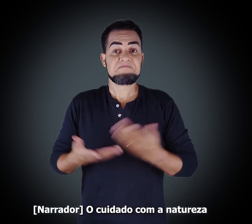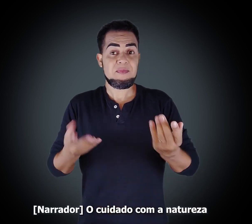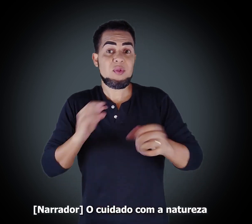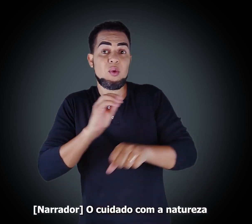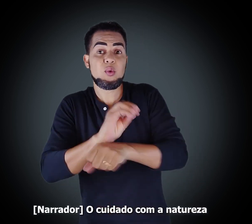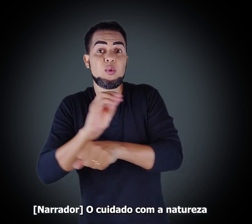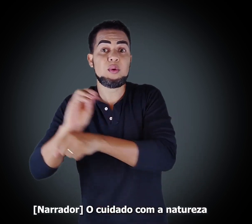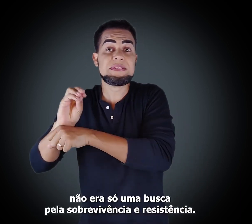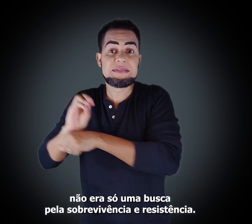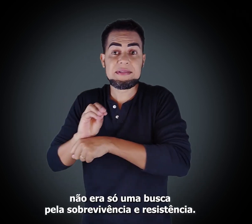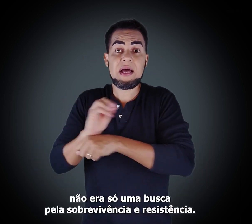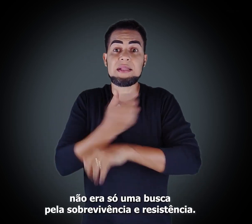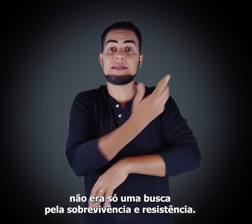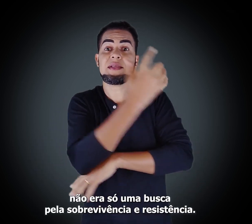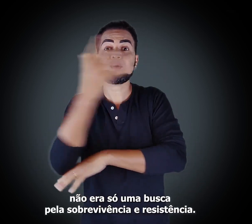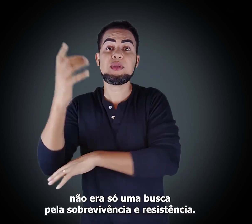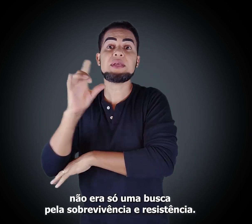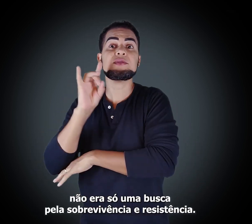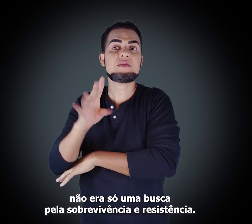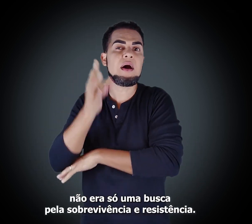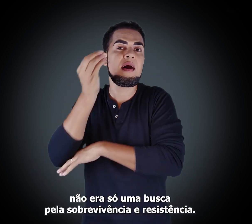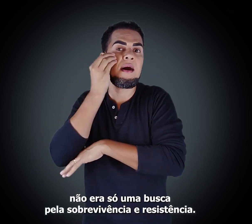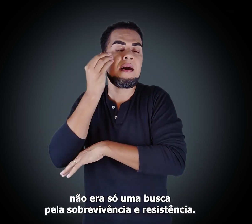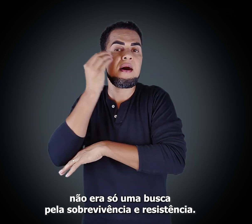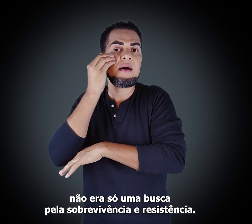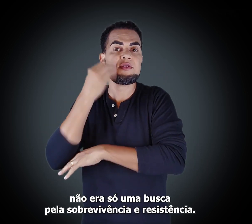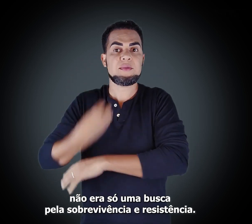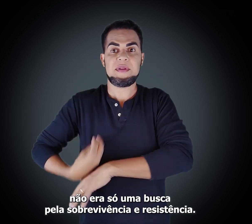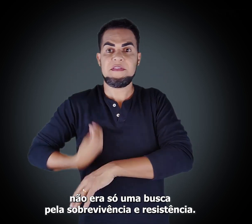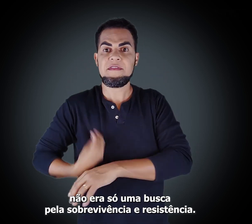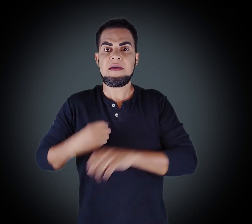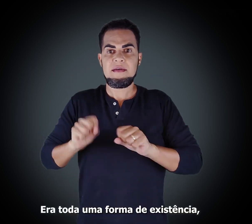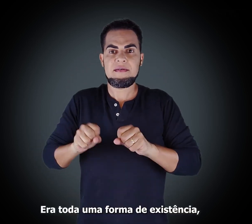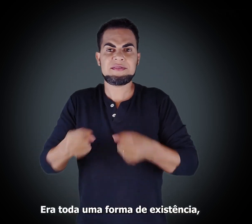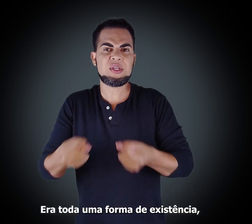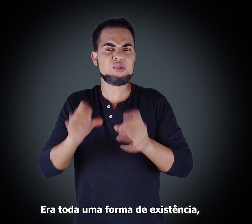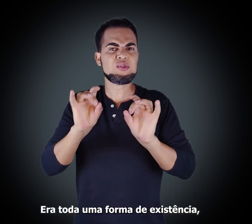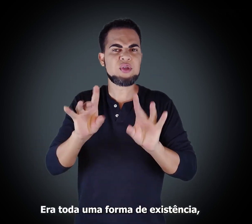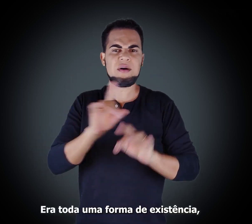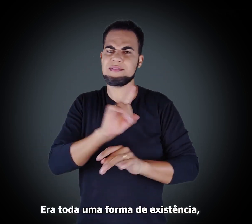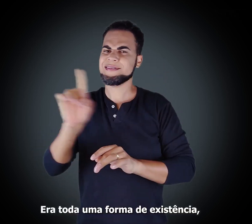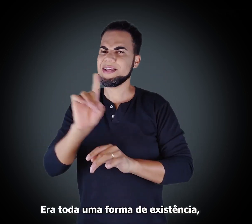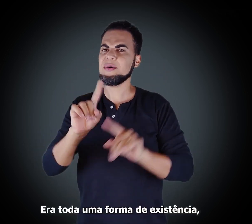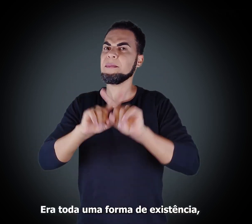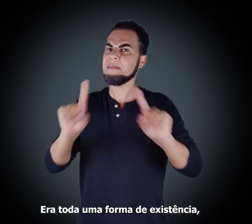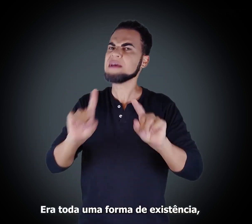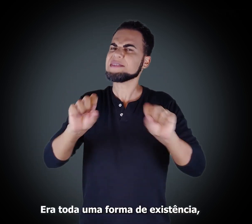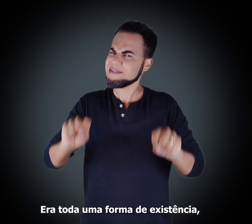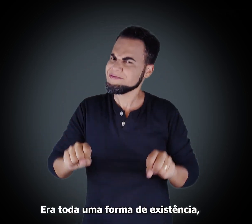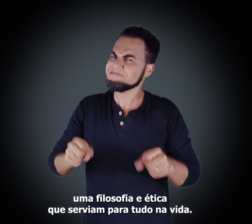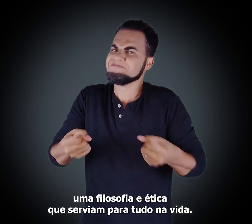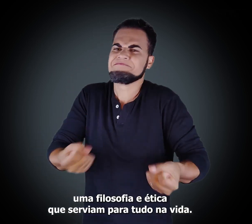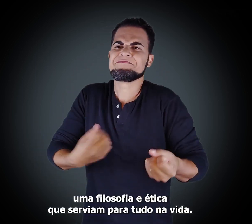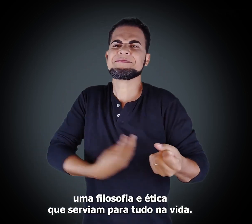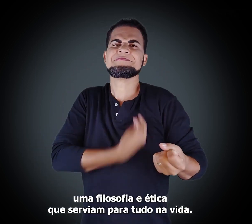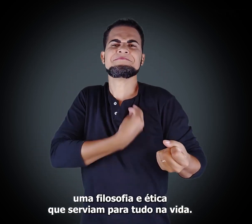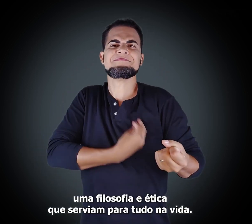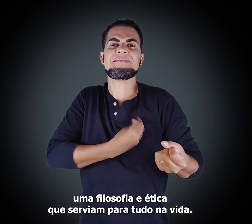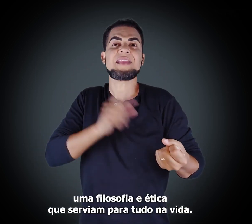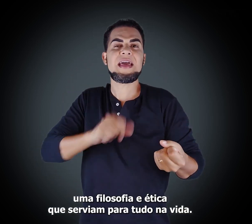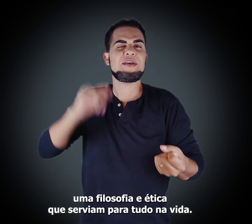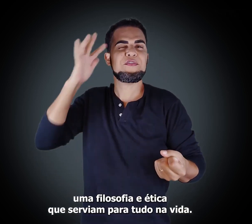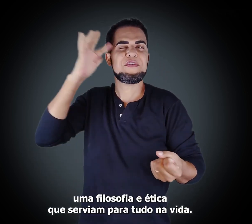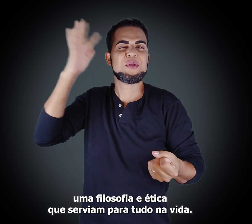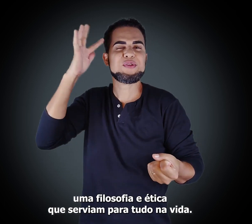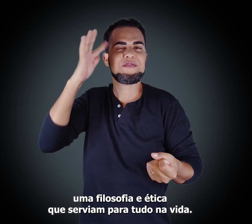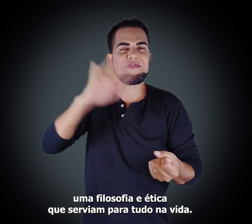O cuidado com a natureza não era só uma busca pela sobrevivência e resistência. Era toda uma forma de existência, uma filosofia